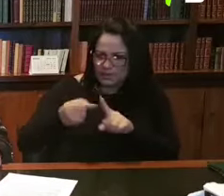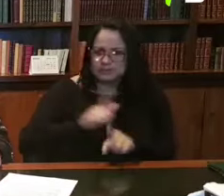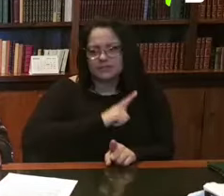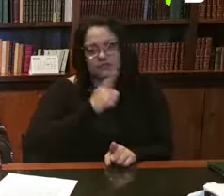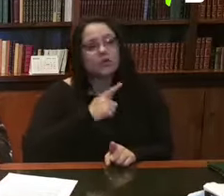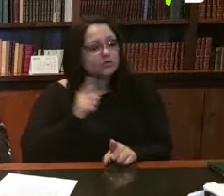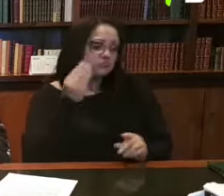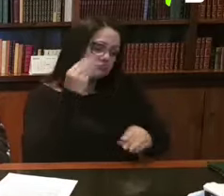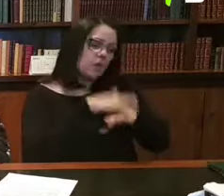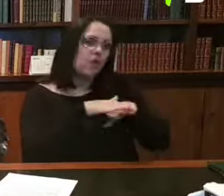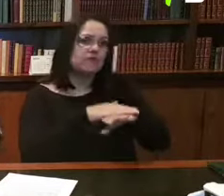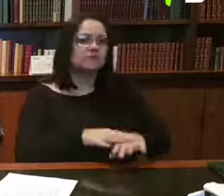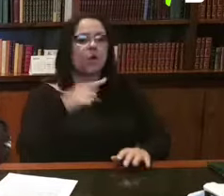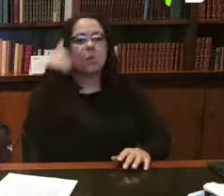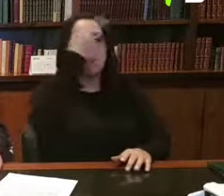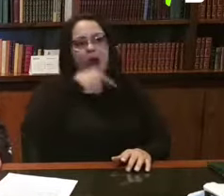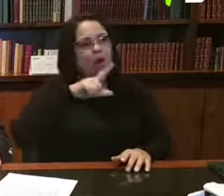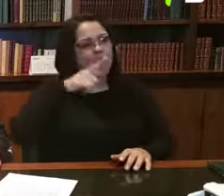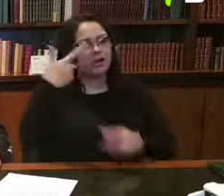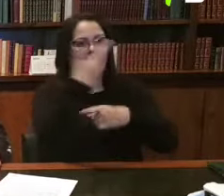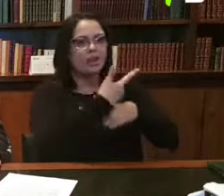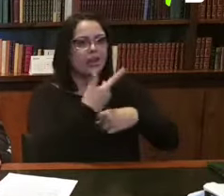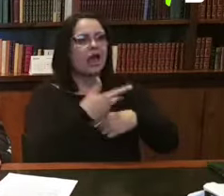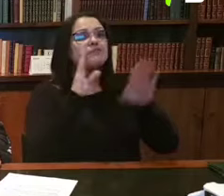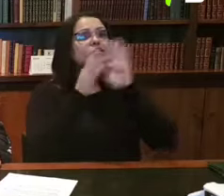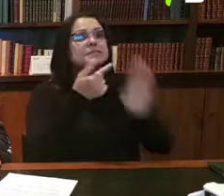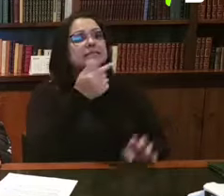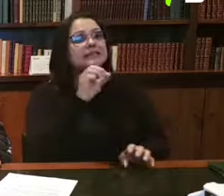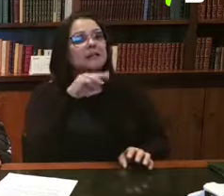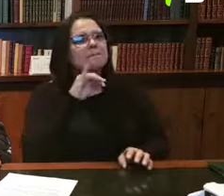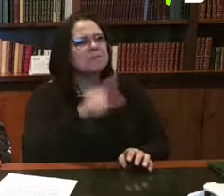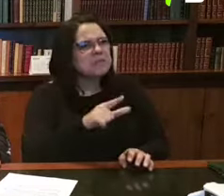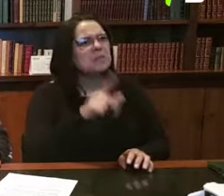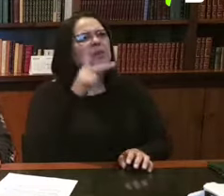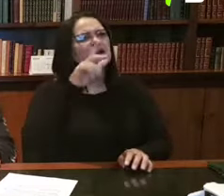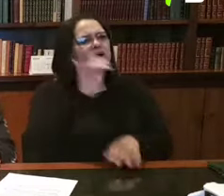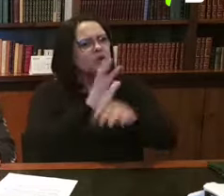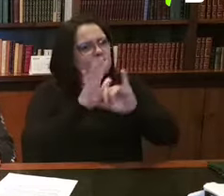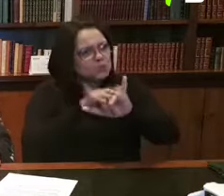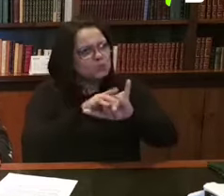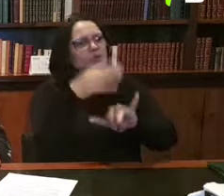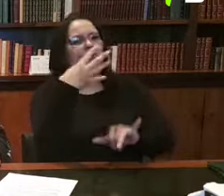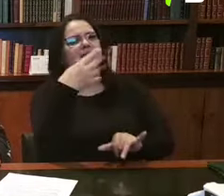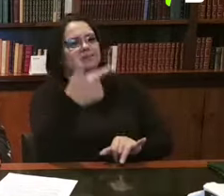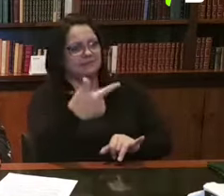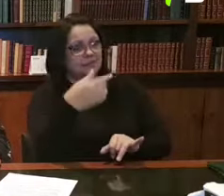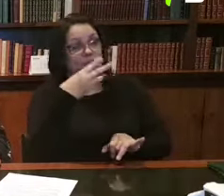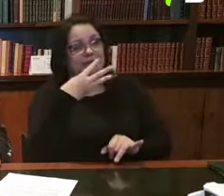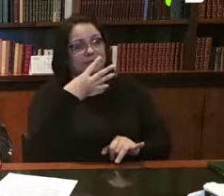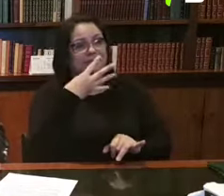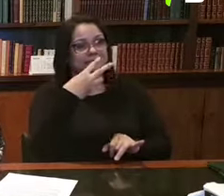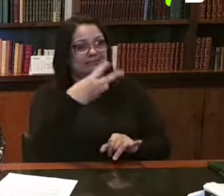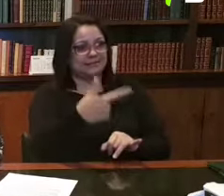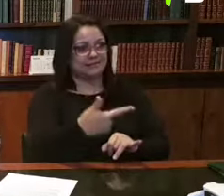e ver como é que fica o morde live facebook 70 mil youtube 43 mil quilos 95.000 tá vendo da gente jovem